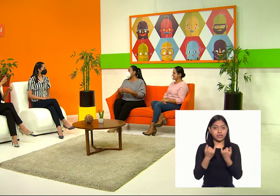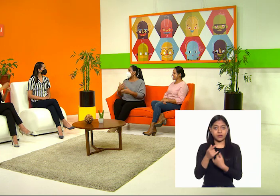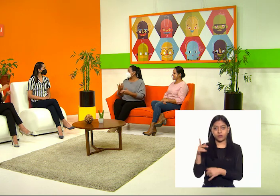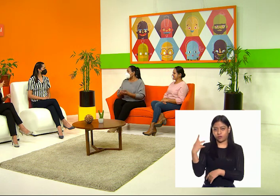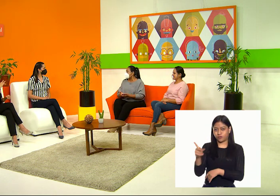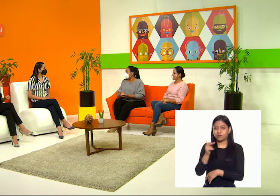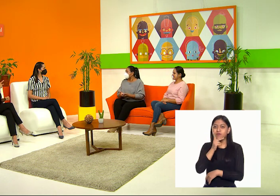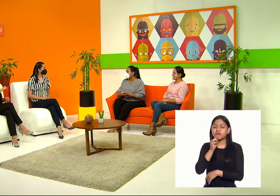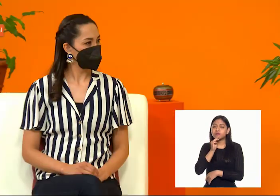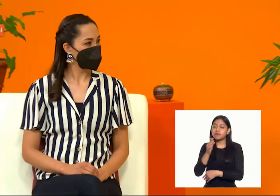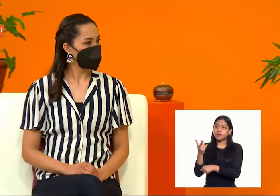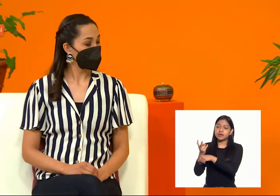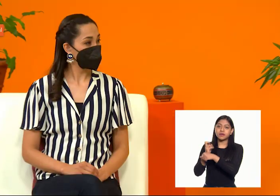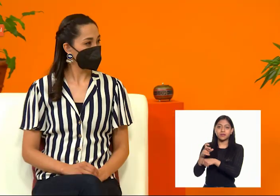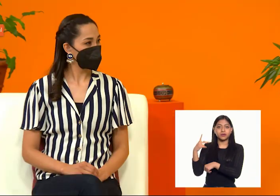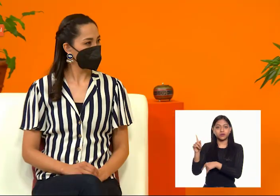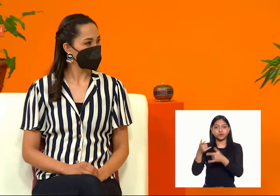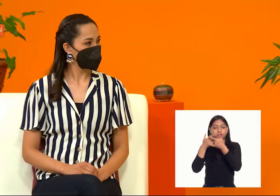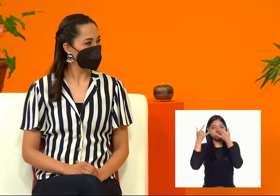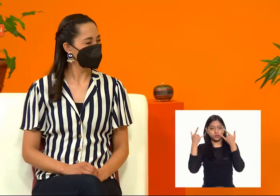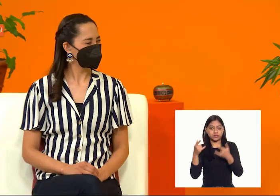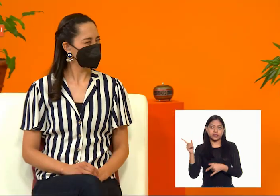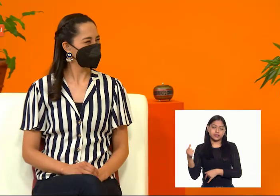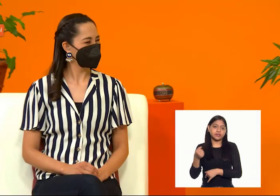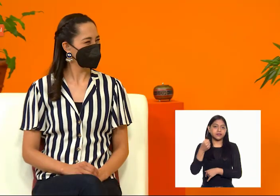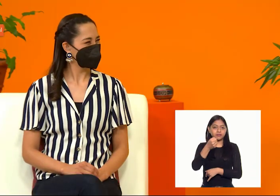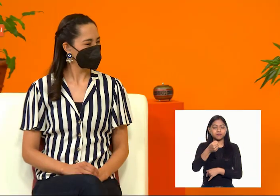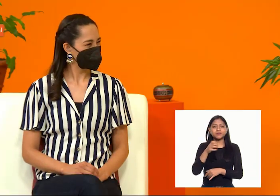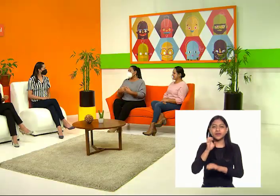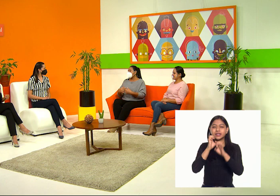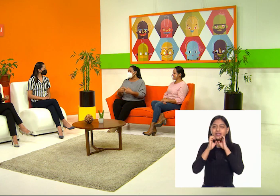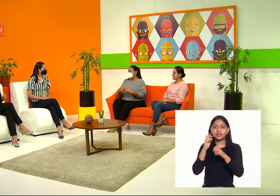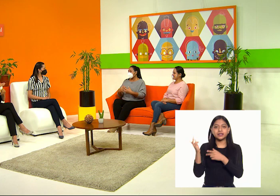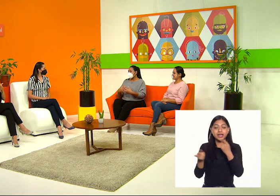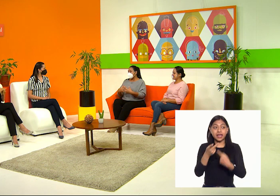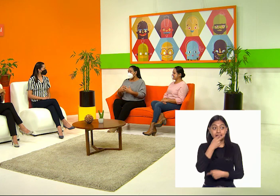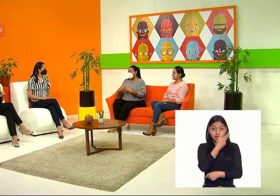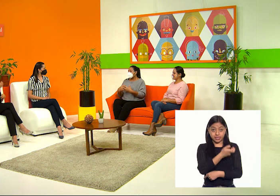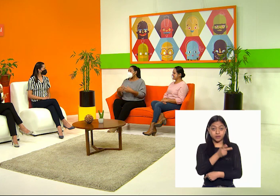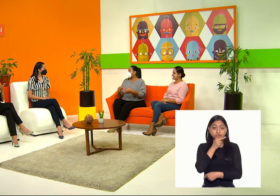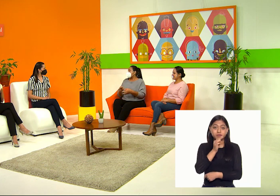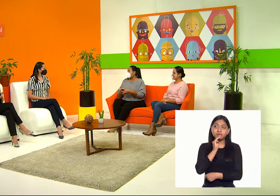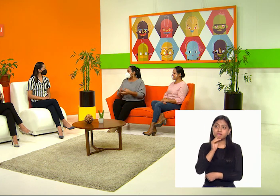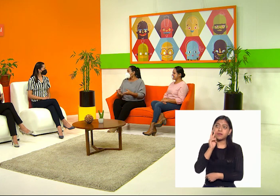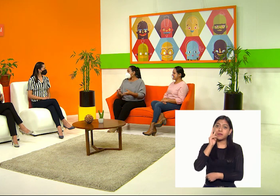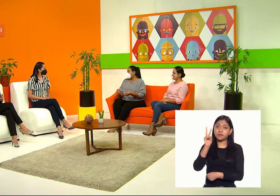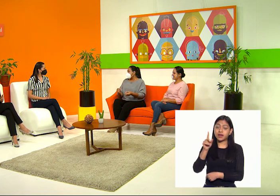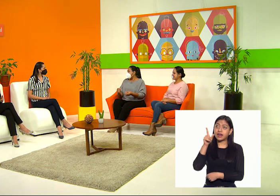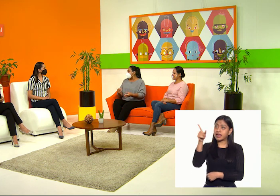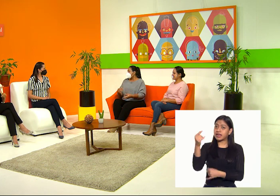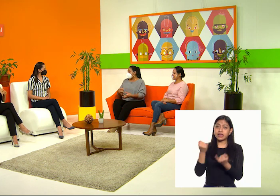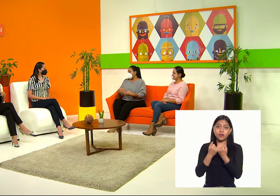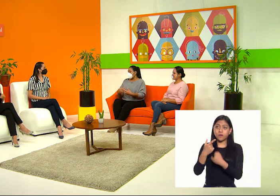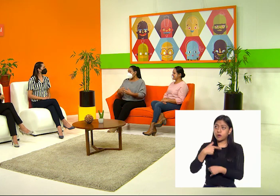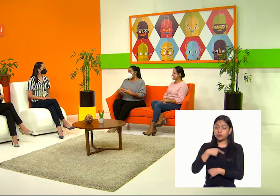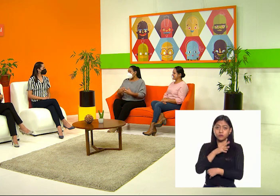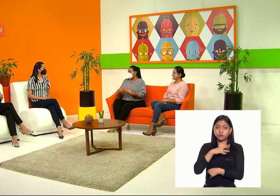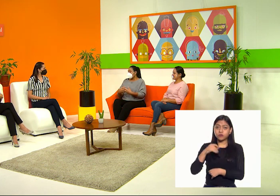Alejandra para que nos contaran su experiencia pues de viva voz. Eso les ayuda mucho a los papás porque pues se identifican, ¿no? Ellos